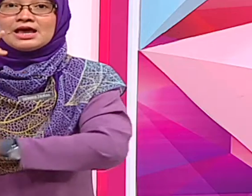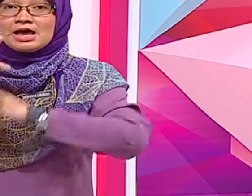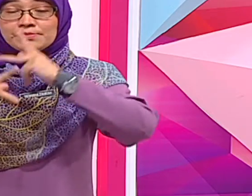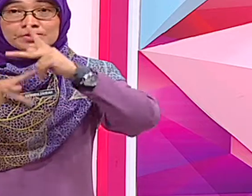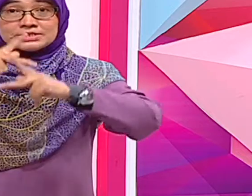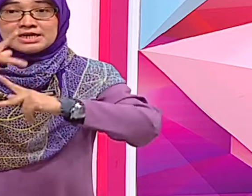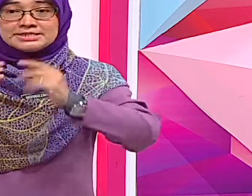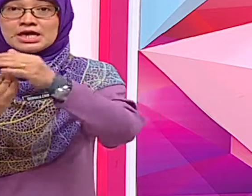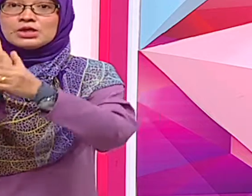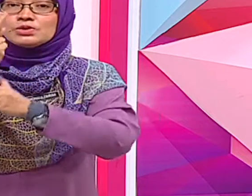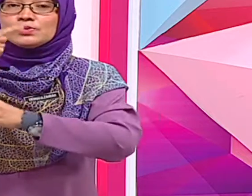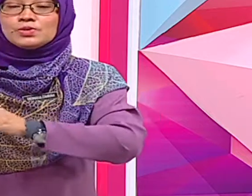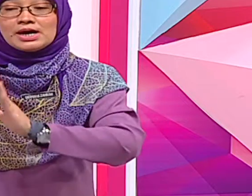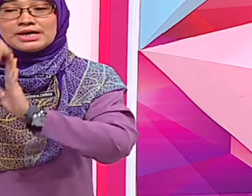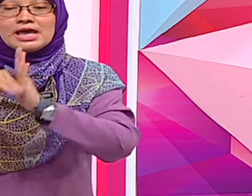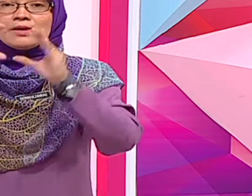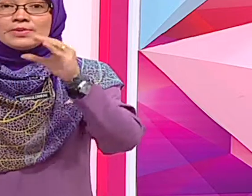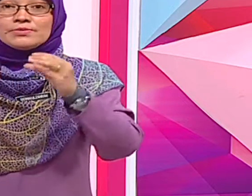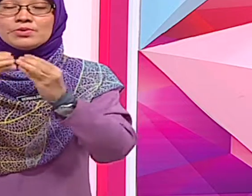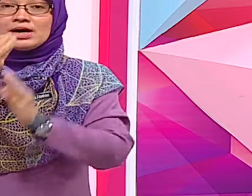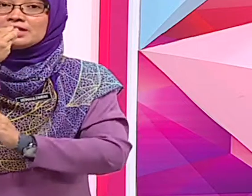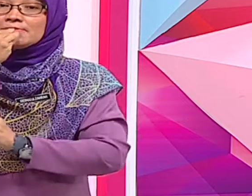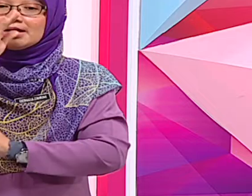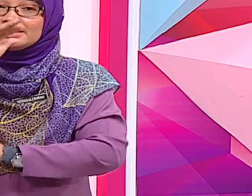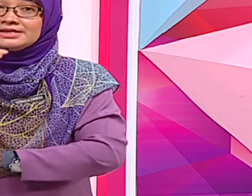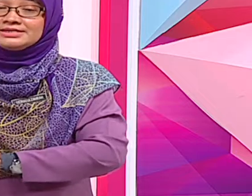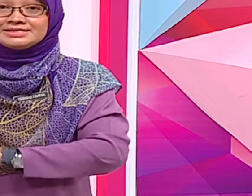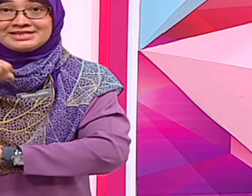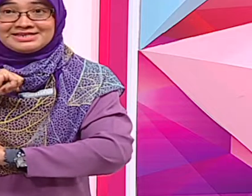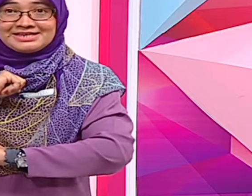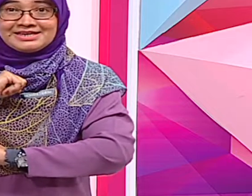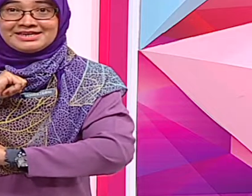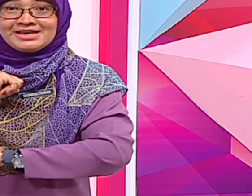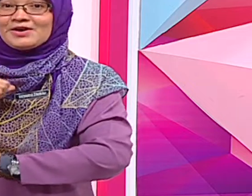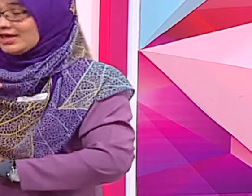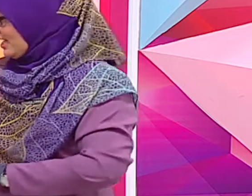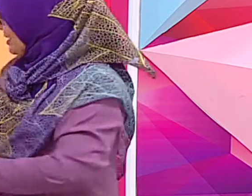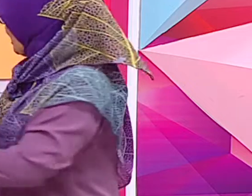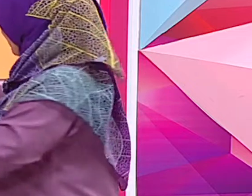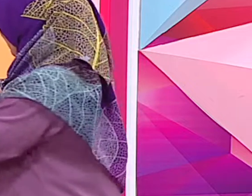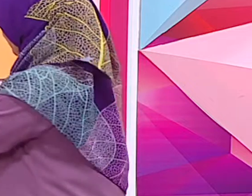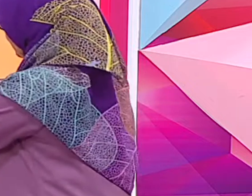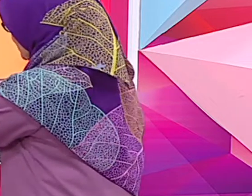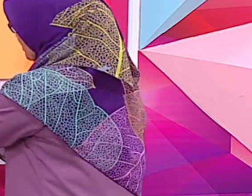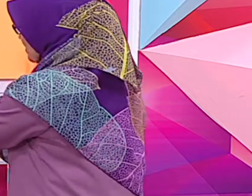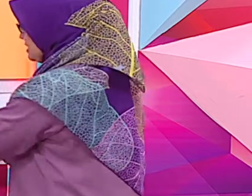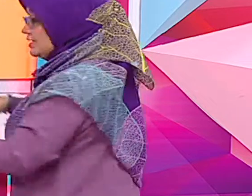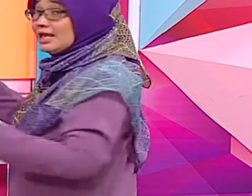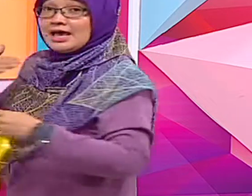proses tumbuhan membuat makanannya sendiri hai oke Ade takrifan di sini